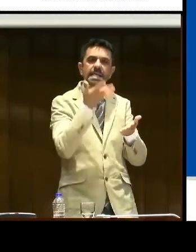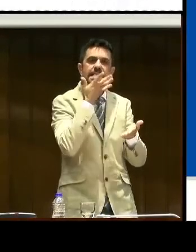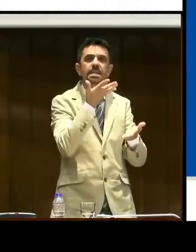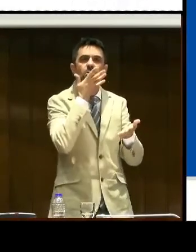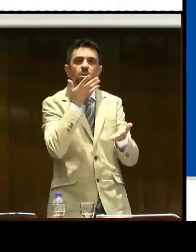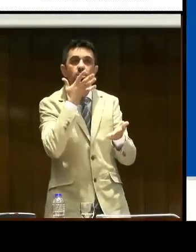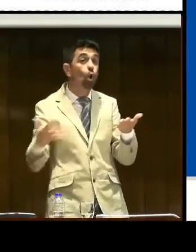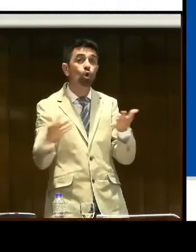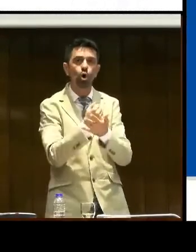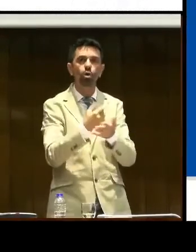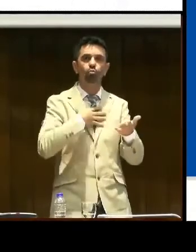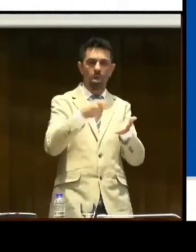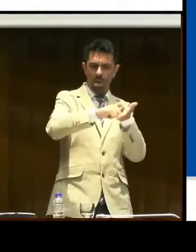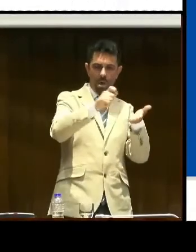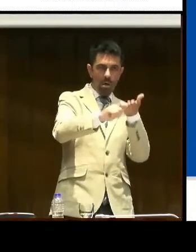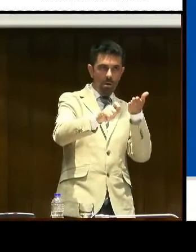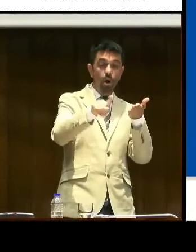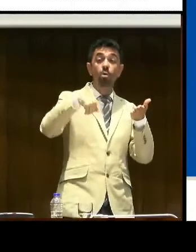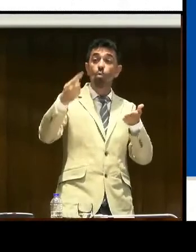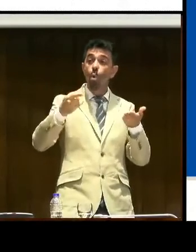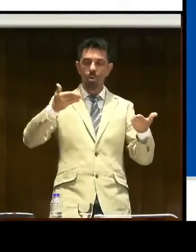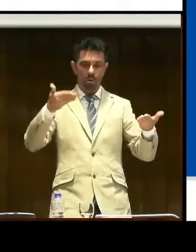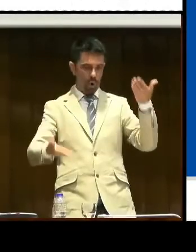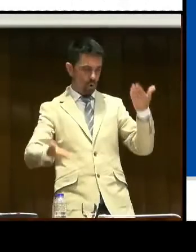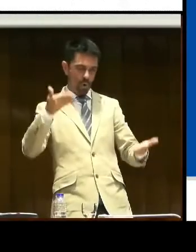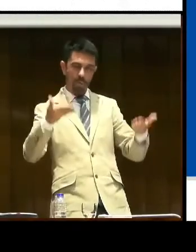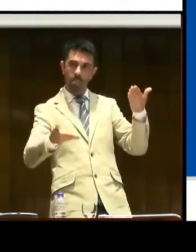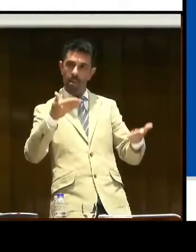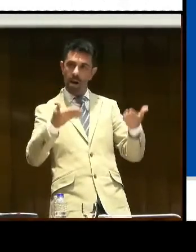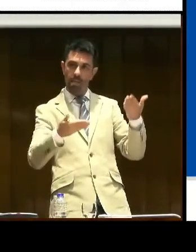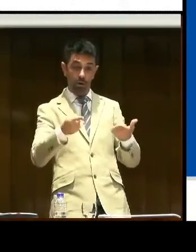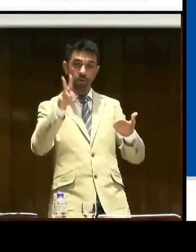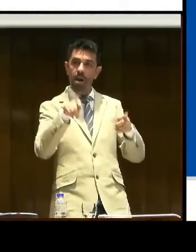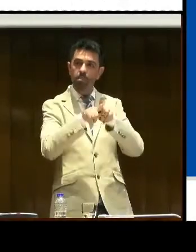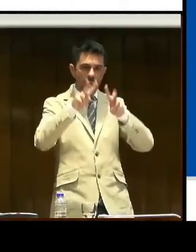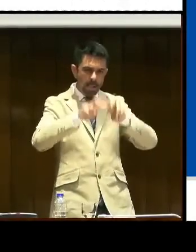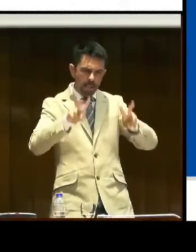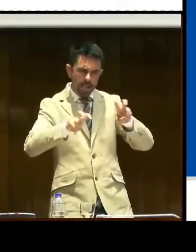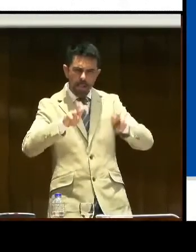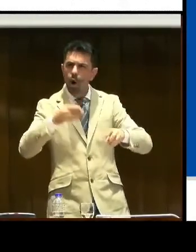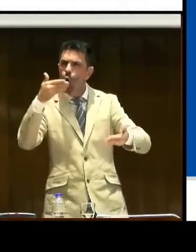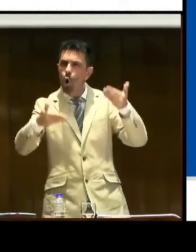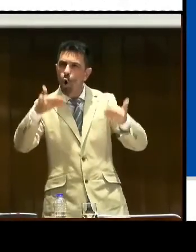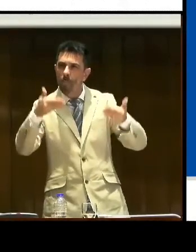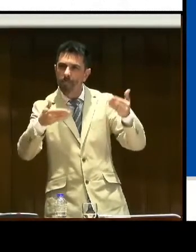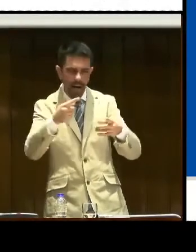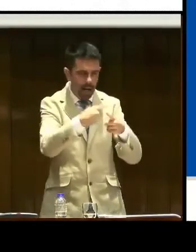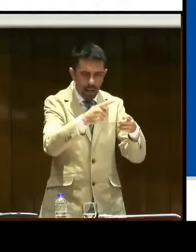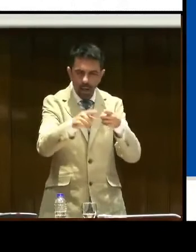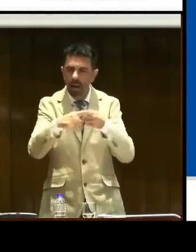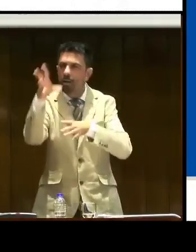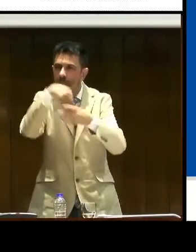comparados, lo que permitiría un análisis más detallado de la LSE y al mismo